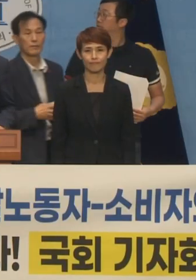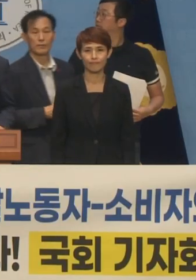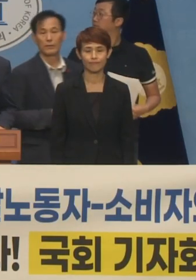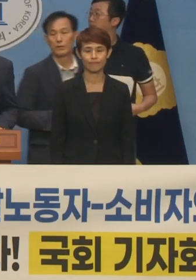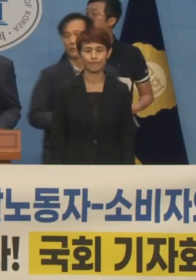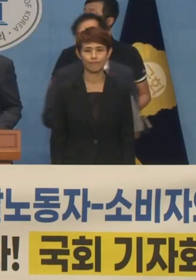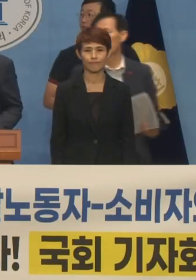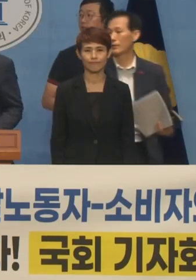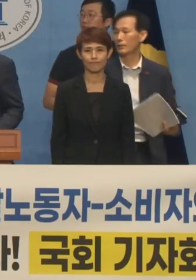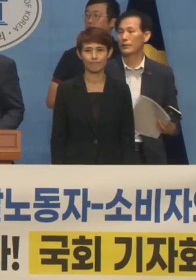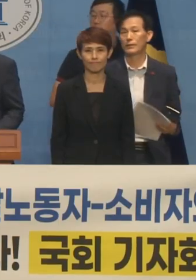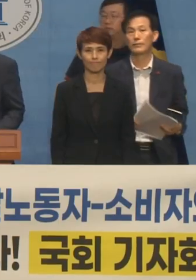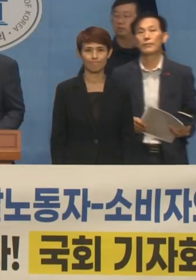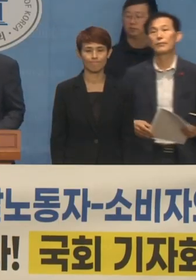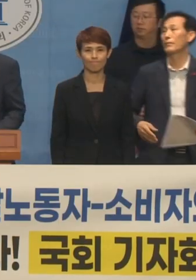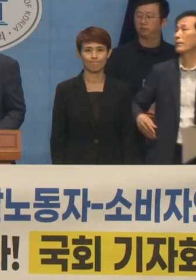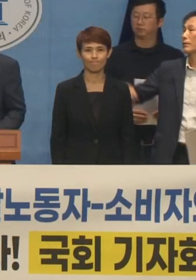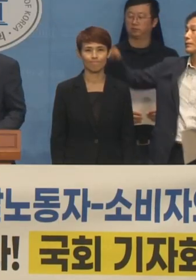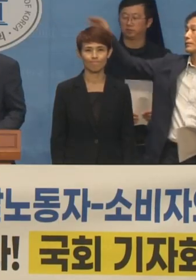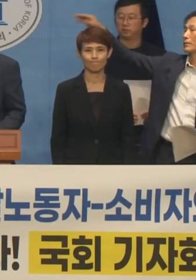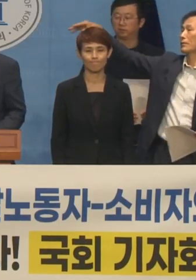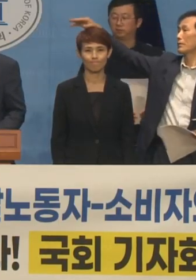네, 양쪽으로 쓰겠습니다.